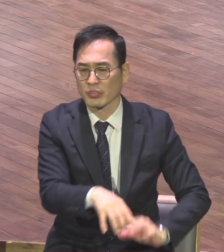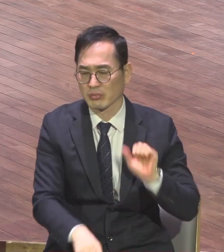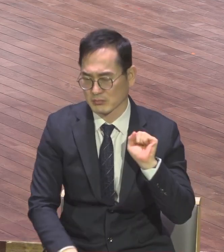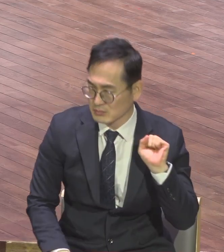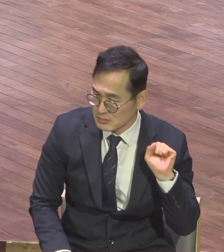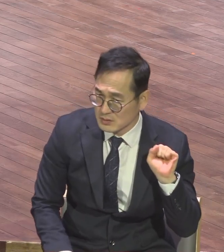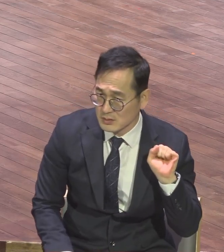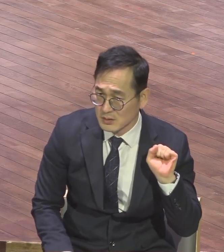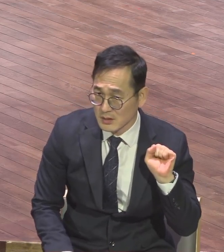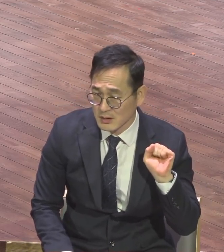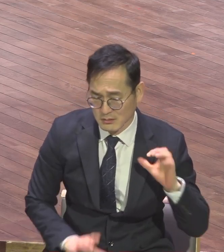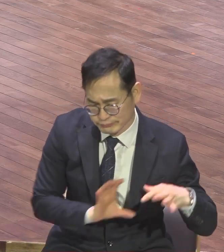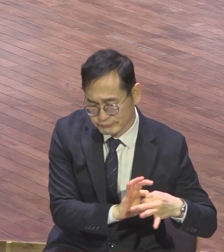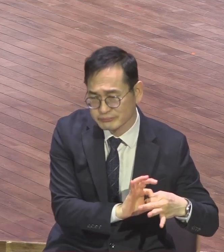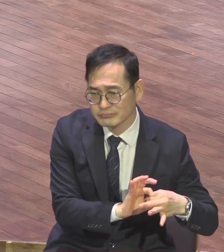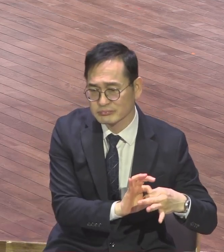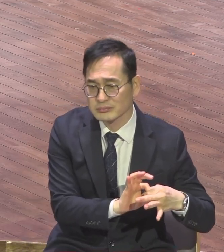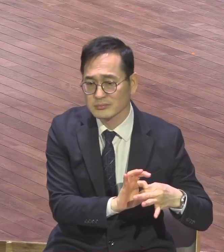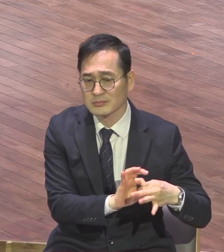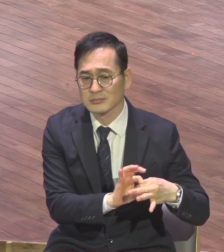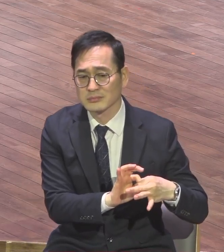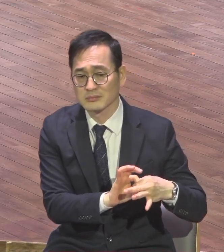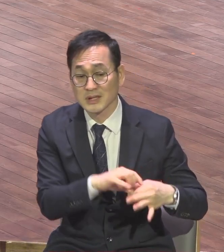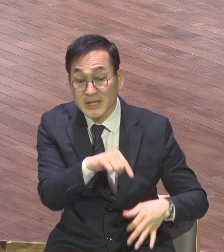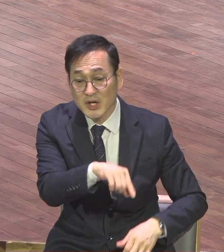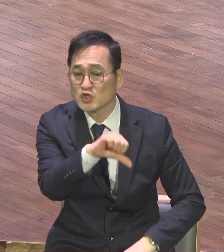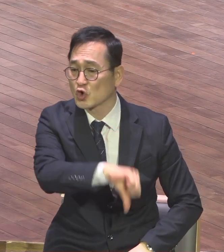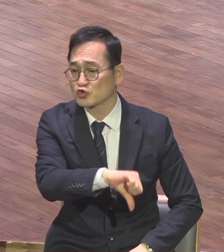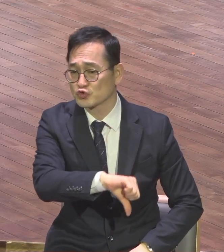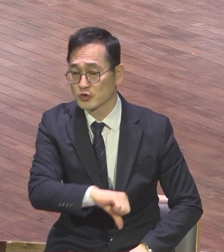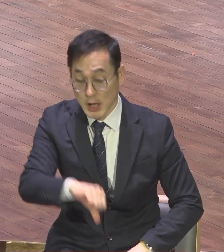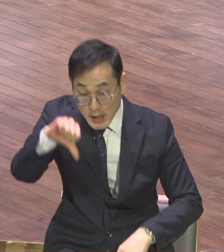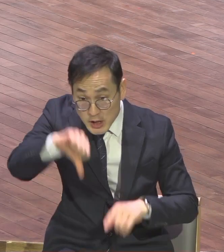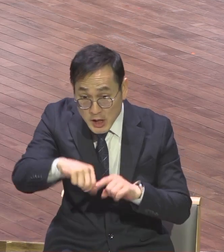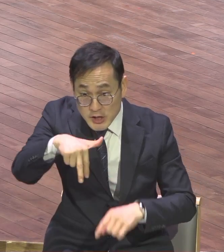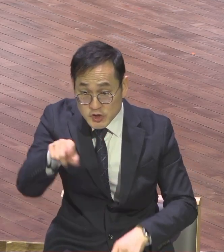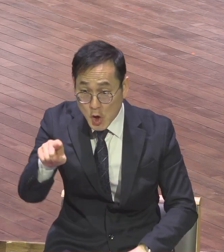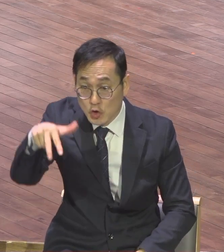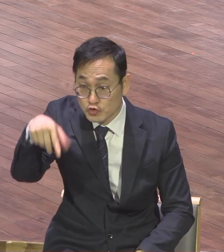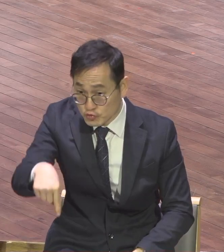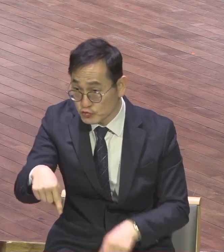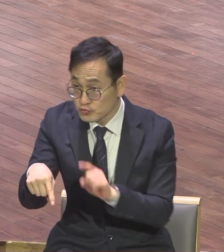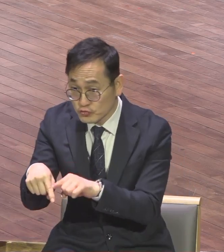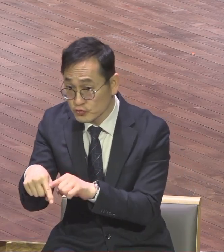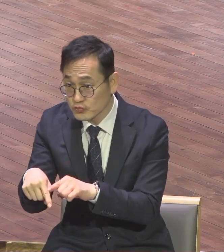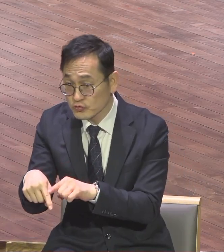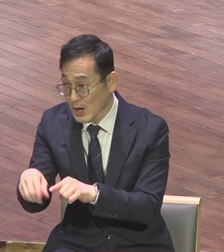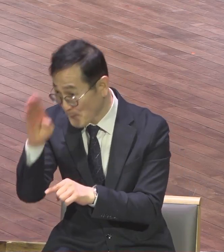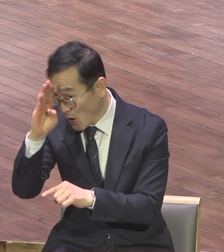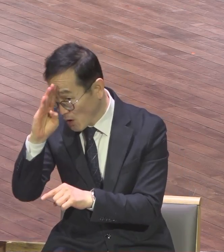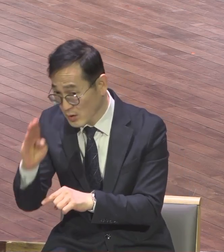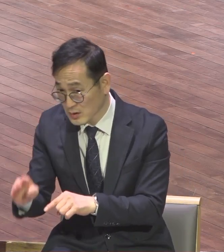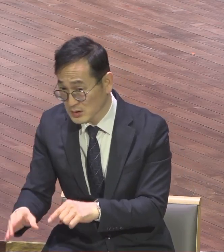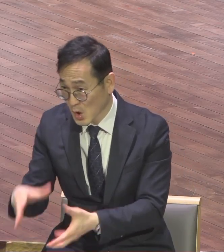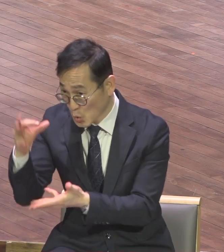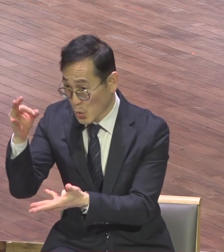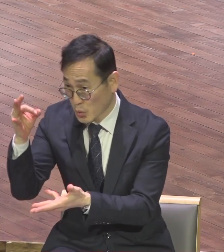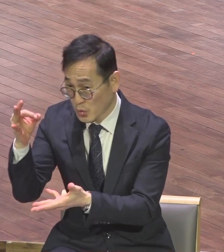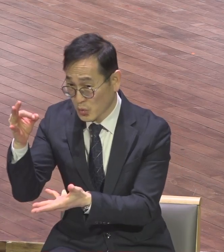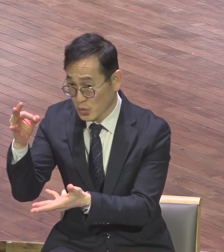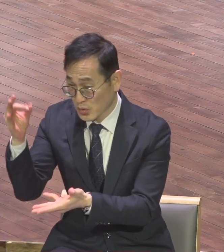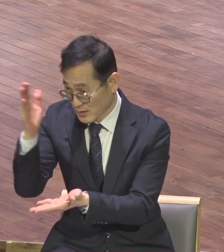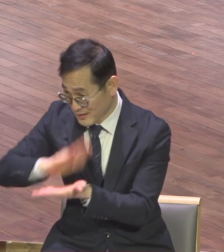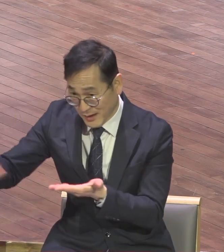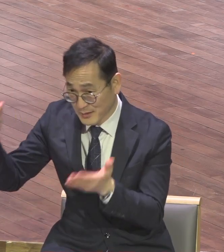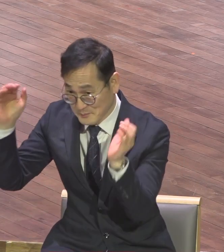속하나니. 우리는 저주라는 말을 들으면 뭐 불치병에 걸리거나 재산을 빼앗긴 것들을 생각하지만 하나님 모실 때